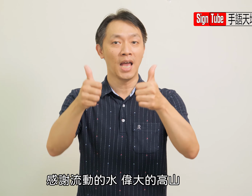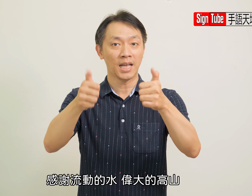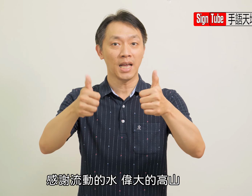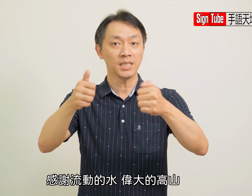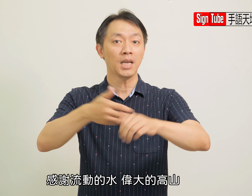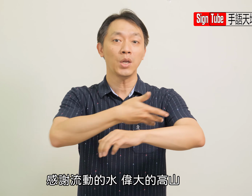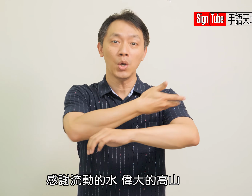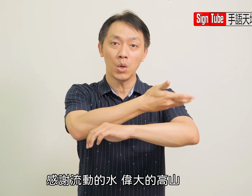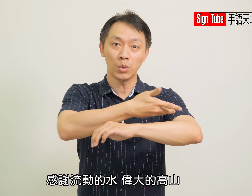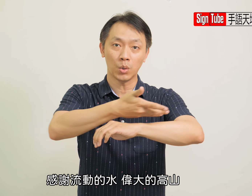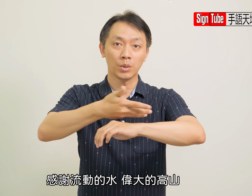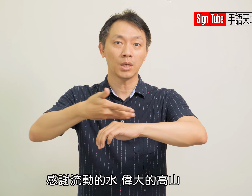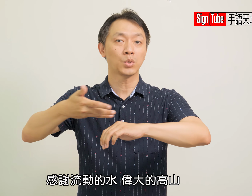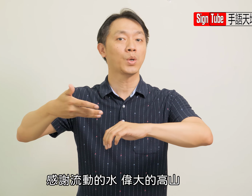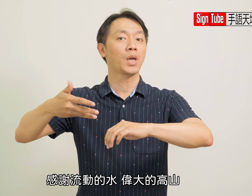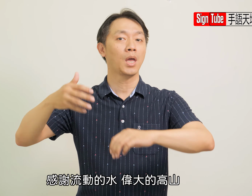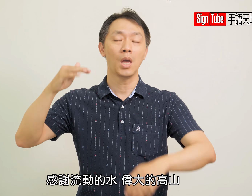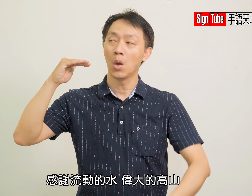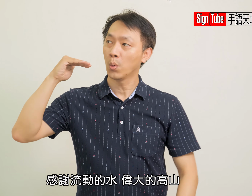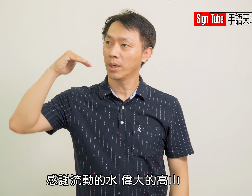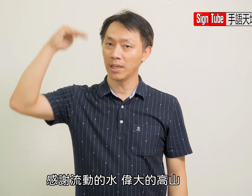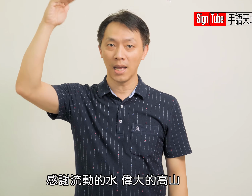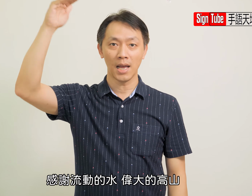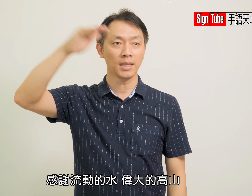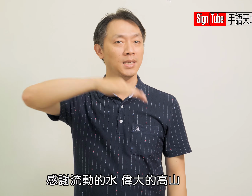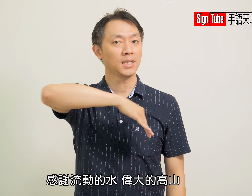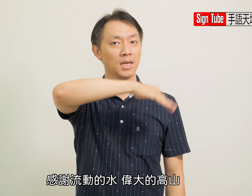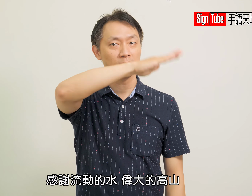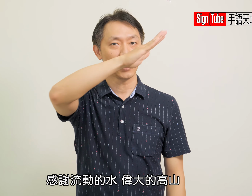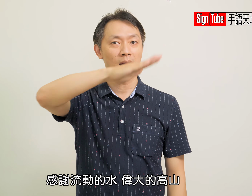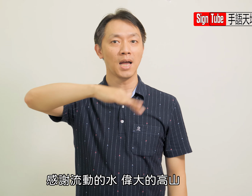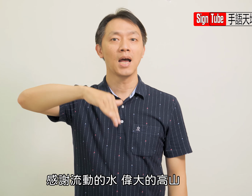感谢流动的水，伟大的高山。